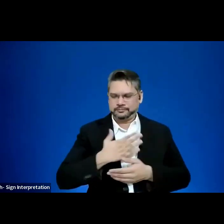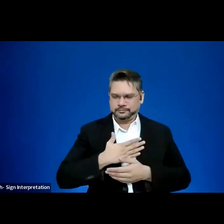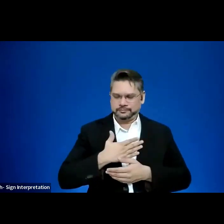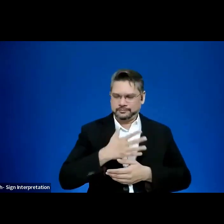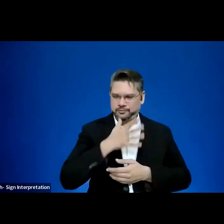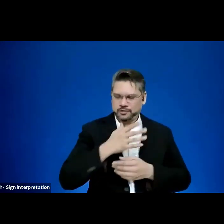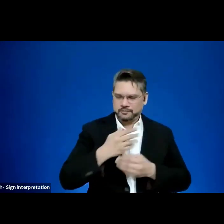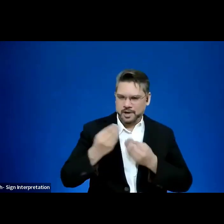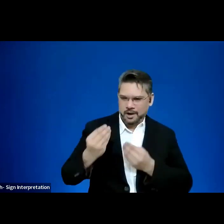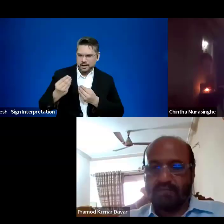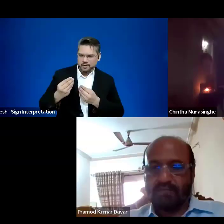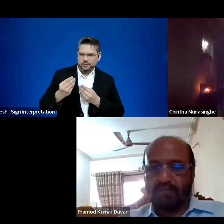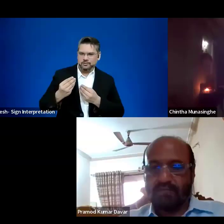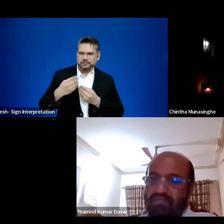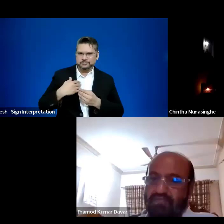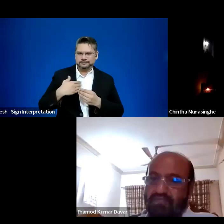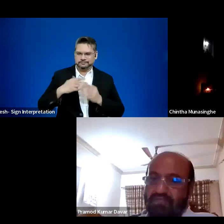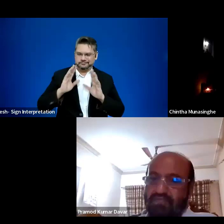有任何的